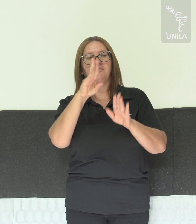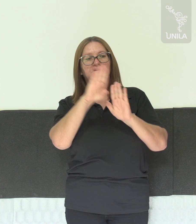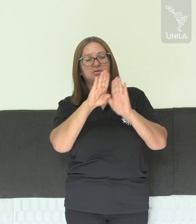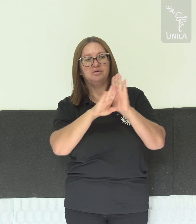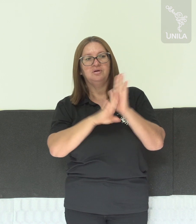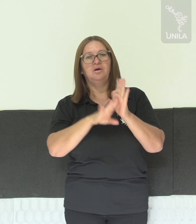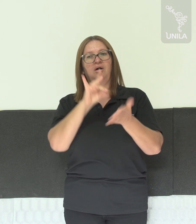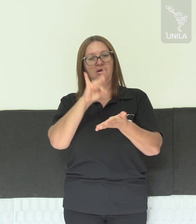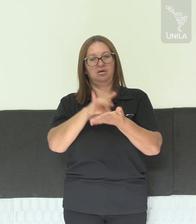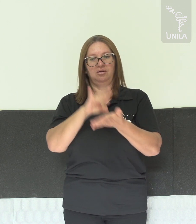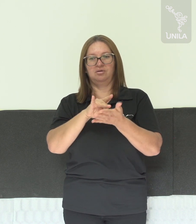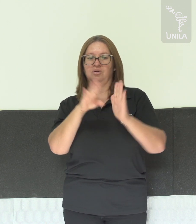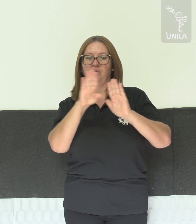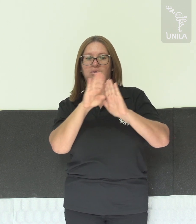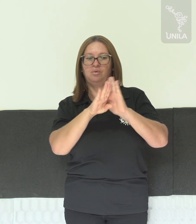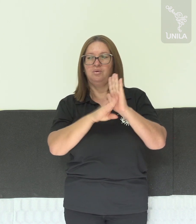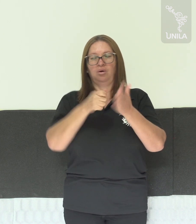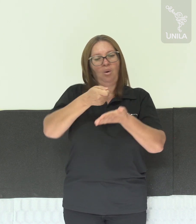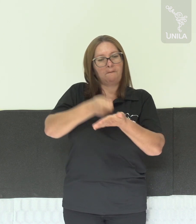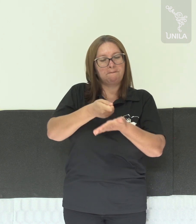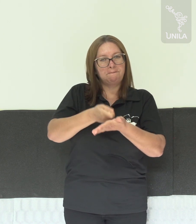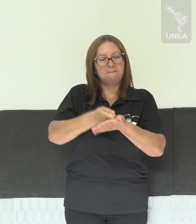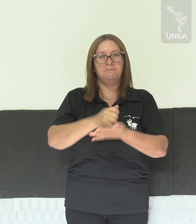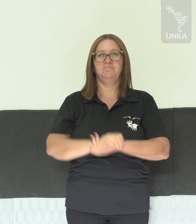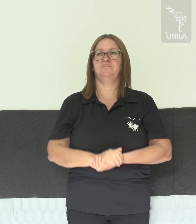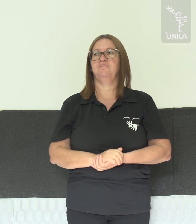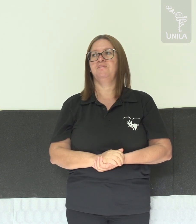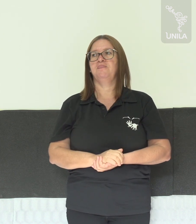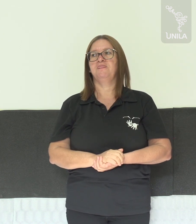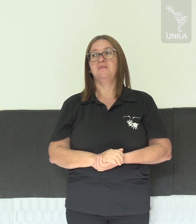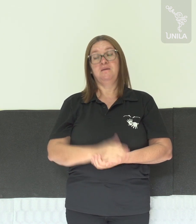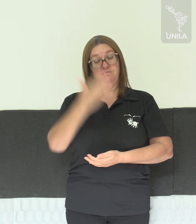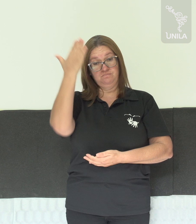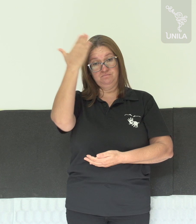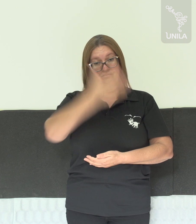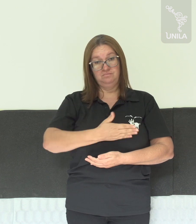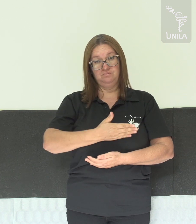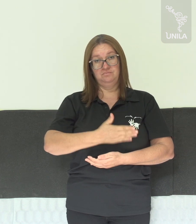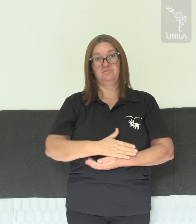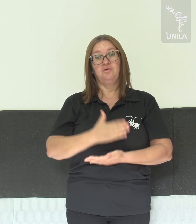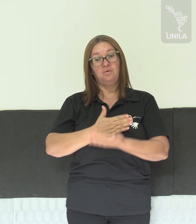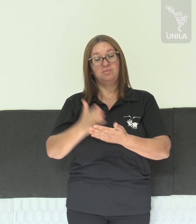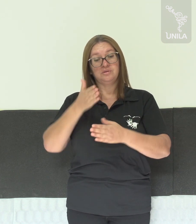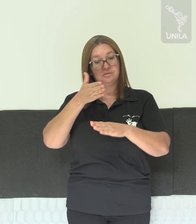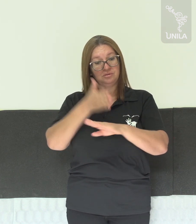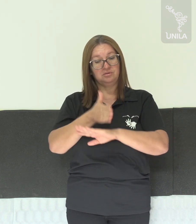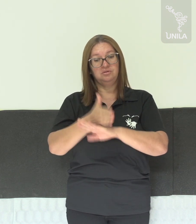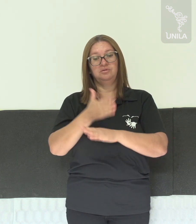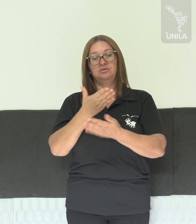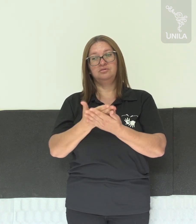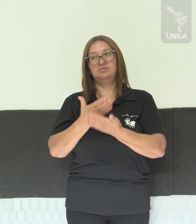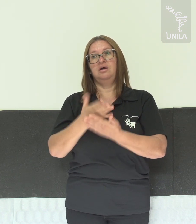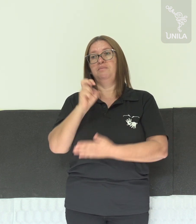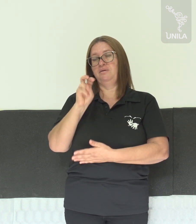e validação dos requisitos obrigatórios, que devem ser comprovados para o ingresso nas